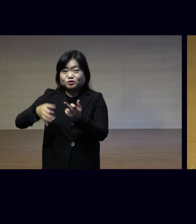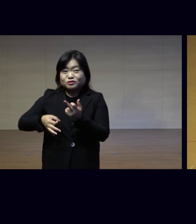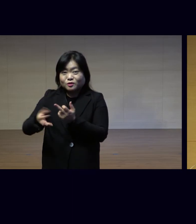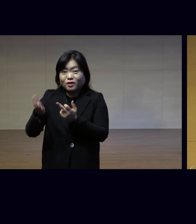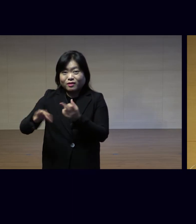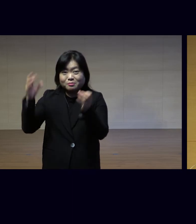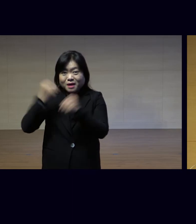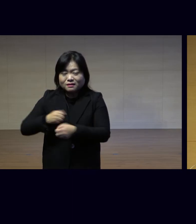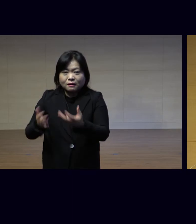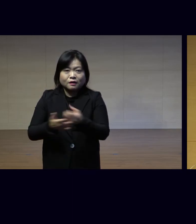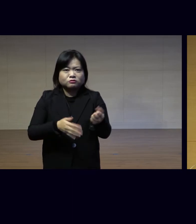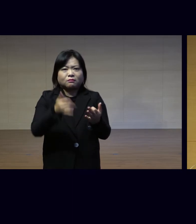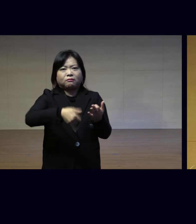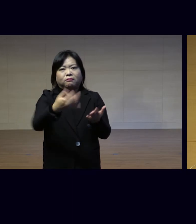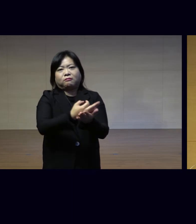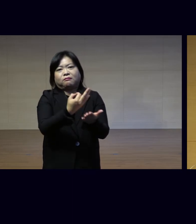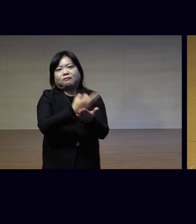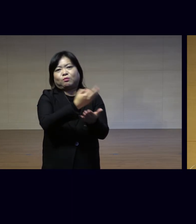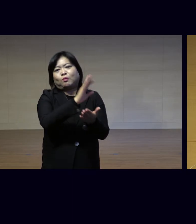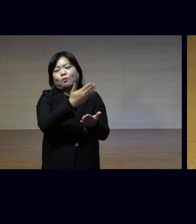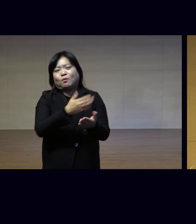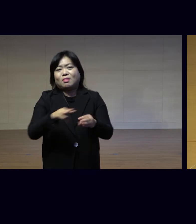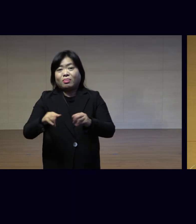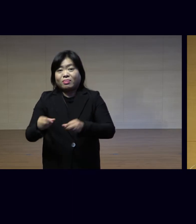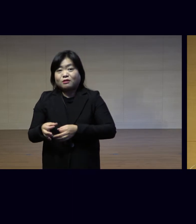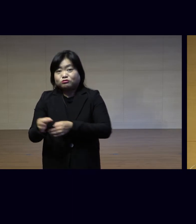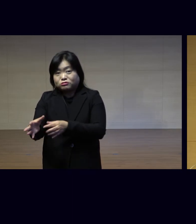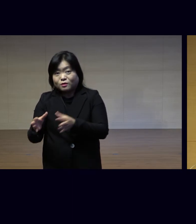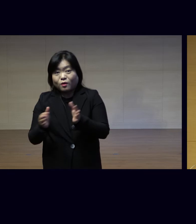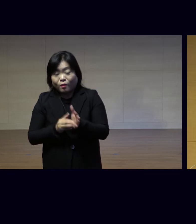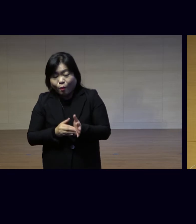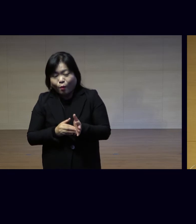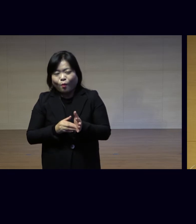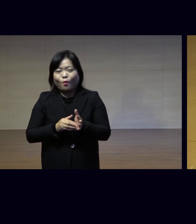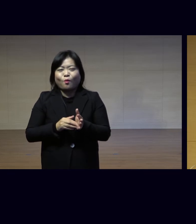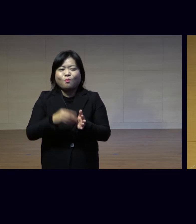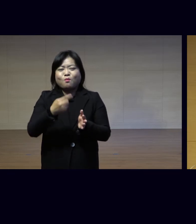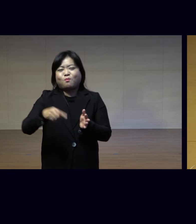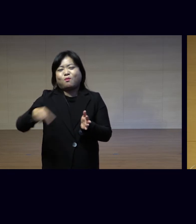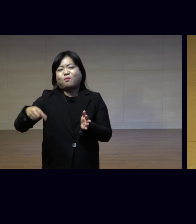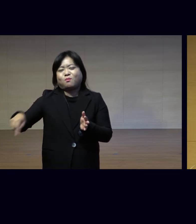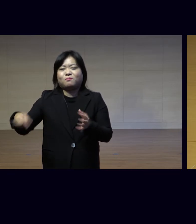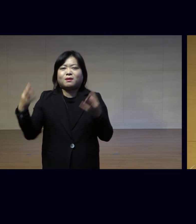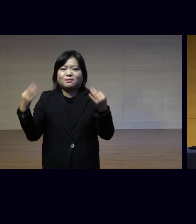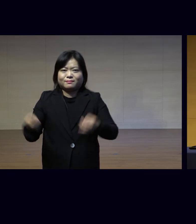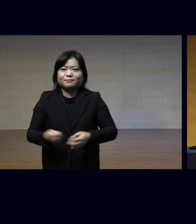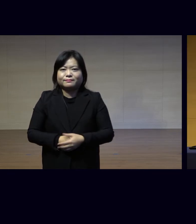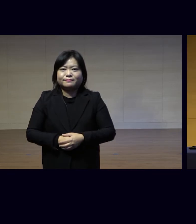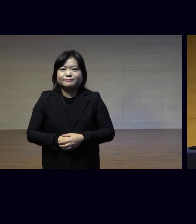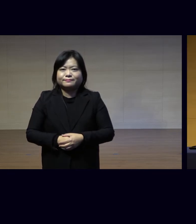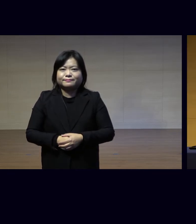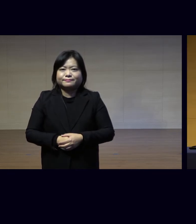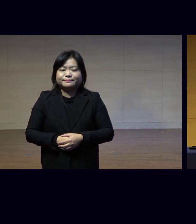뭐 어디 가서 별걸 땅 투자도 했고 뭐 이렇습니다.